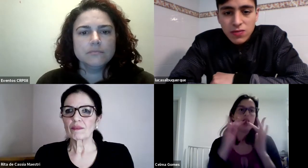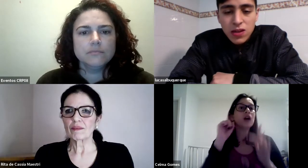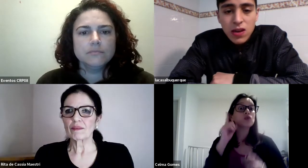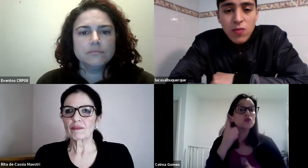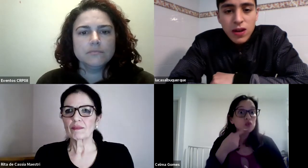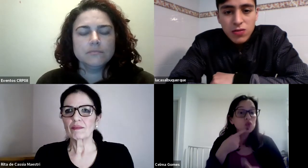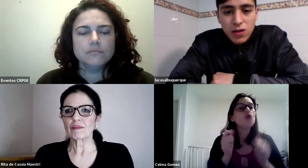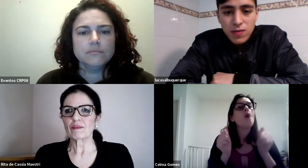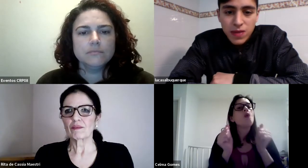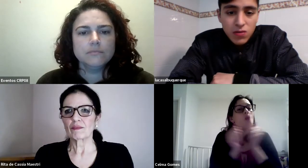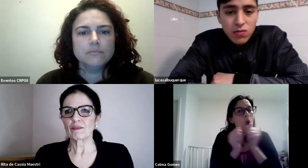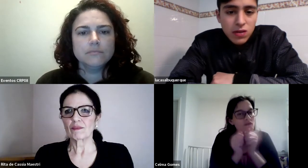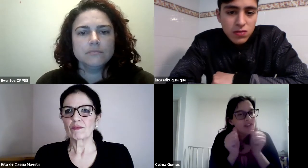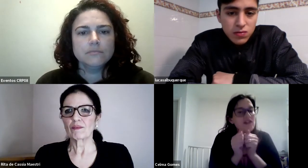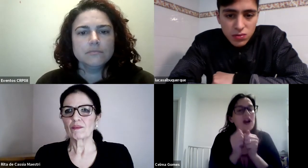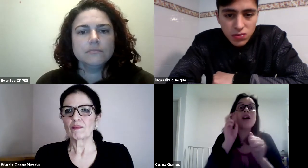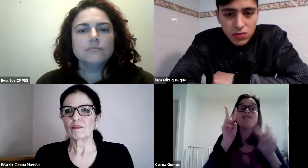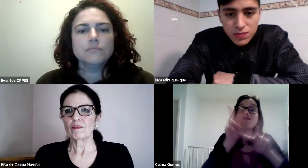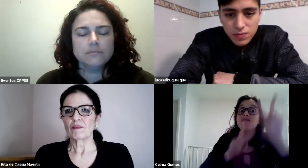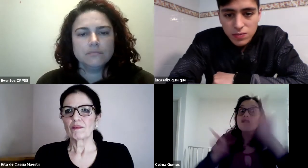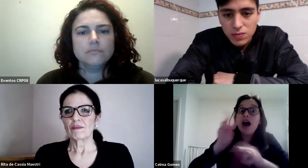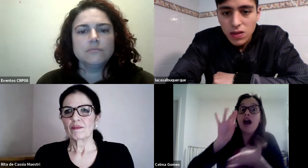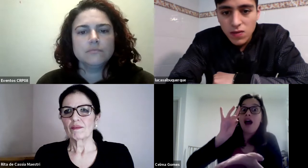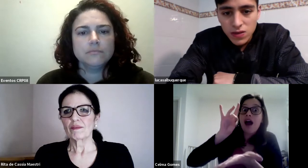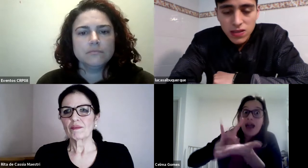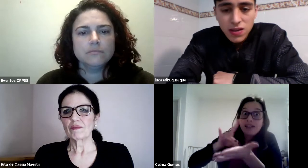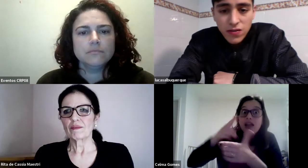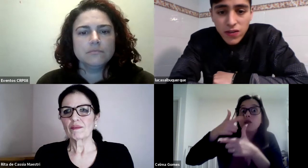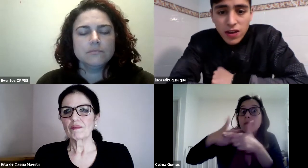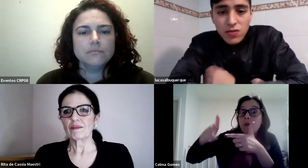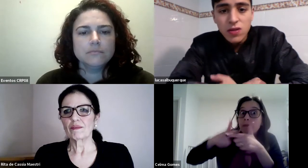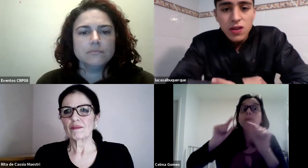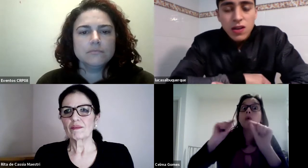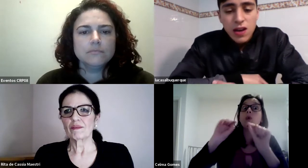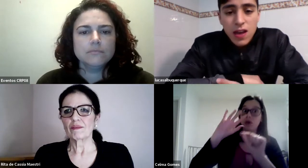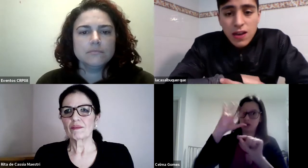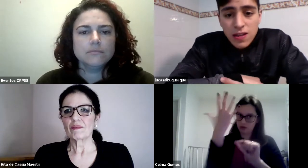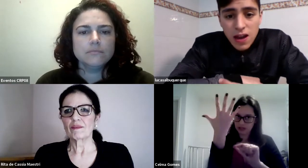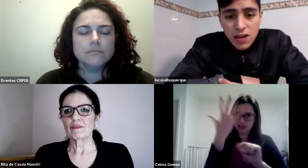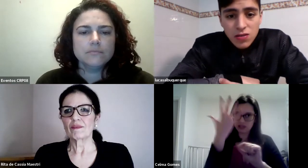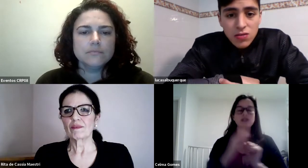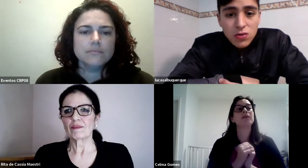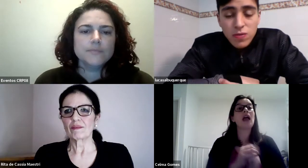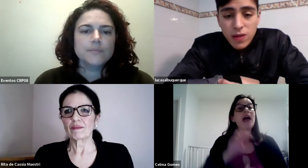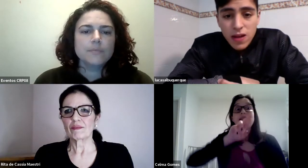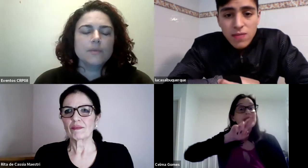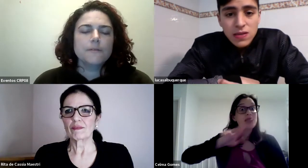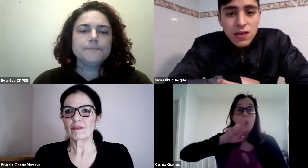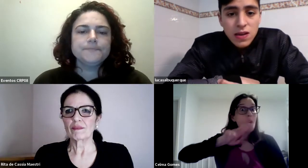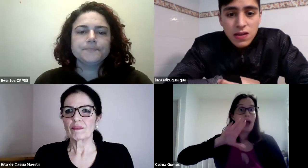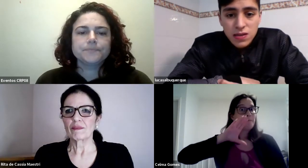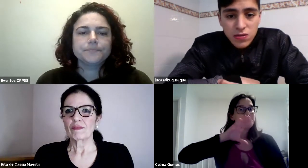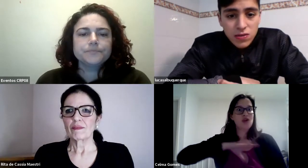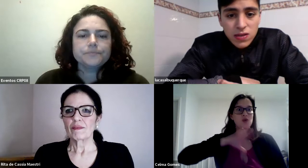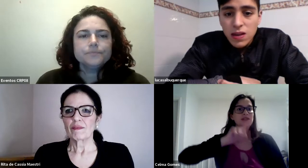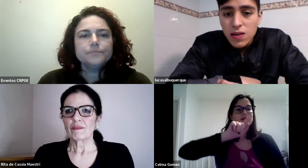Libras, o que é obrigatório? É o contato com o surdo. Você está vendo a realidade, os problemas